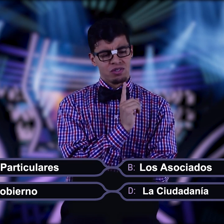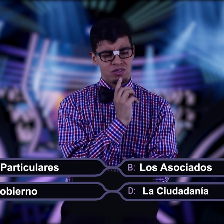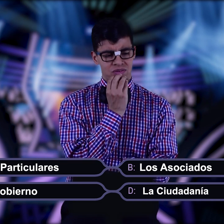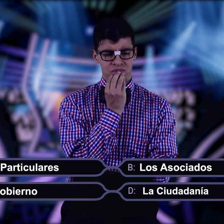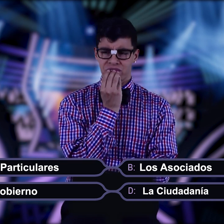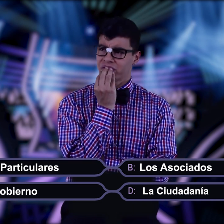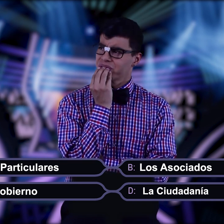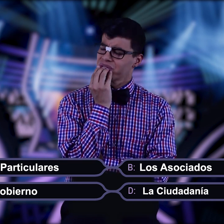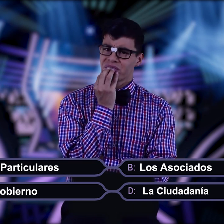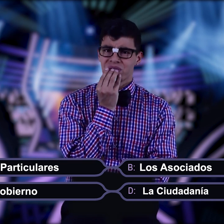Ay, no sé.